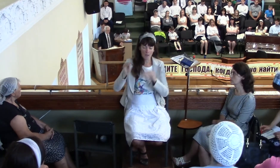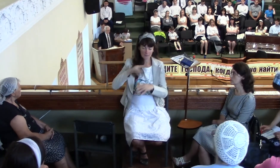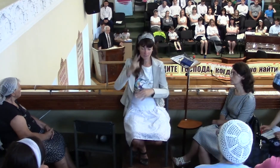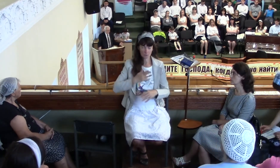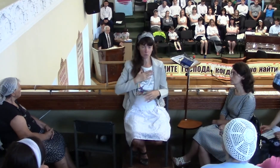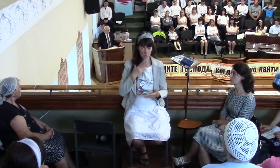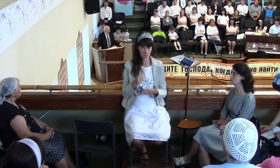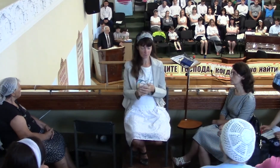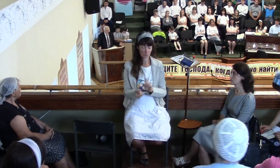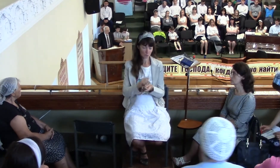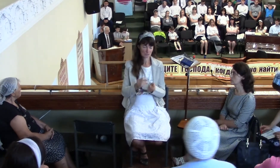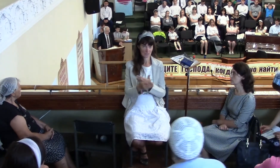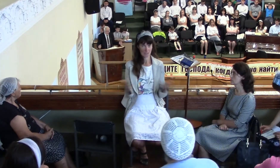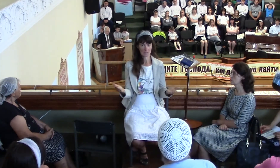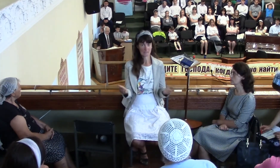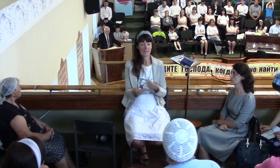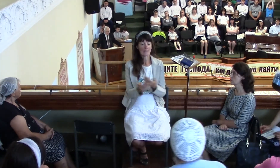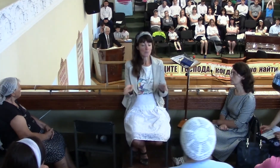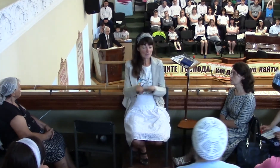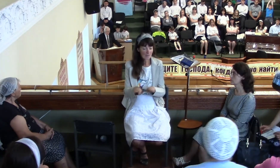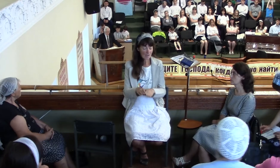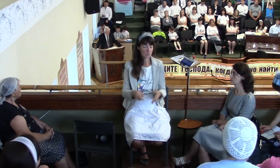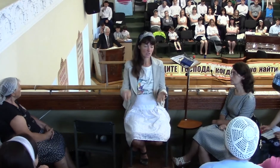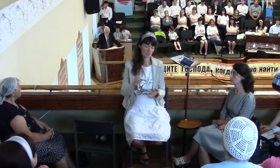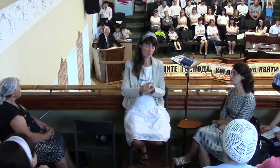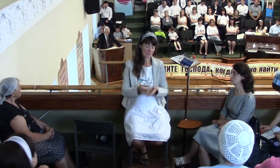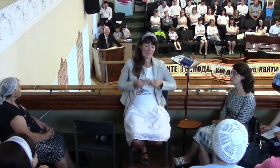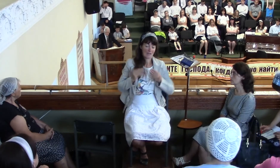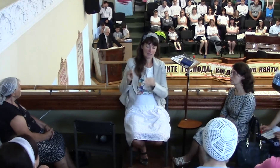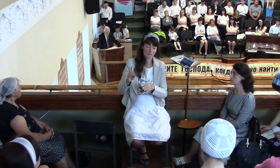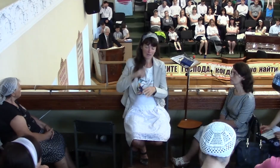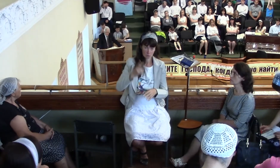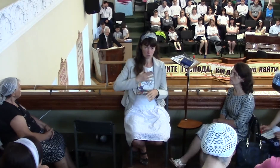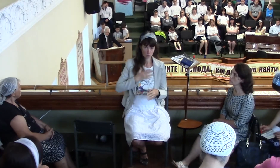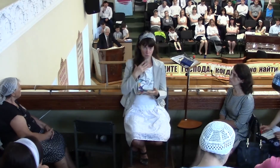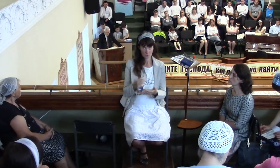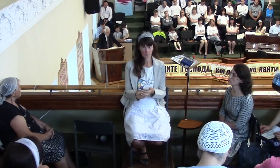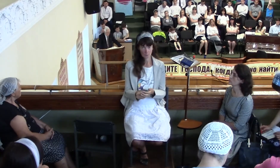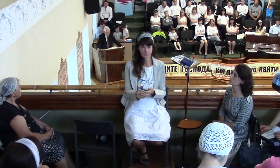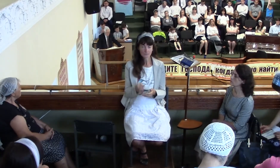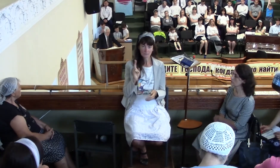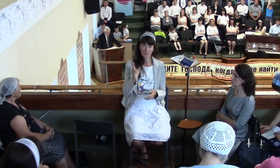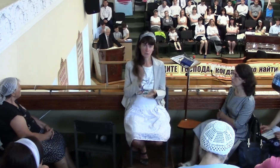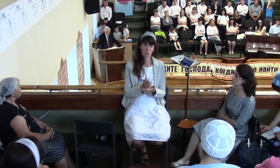за братьев. А кто имеет достаток в мире, но видя брата своего в нужде, затворяет от него сердце